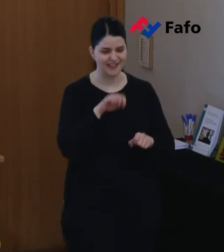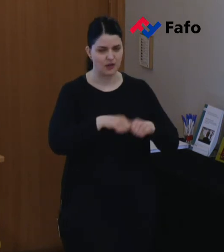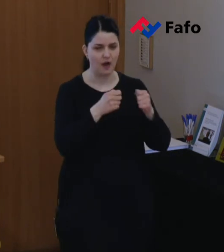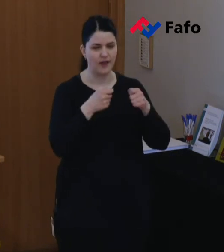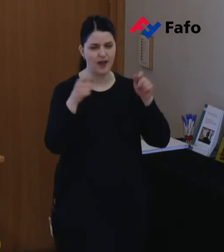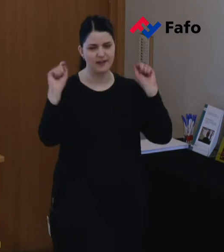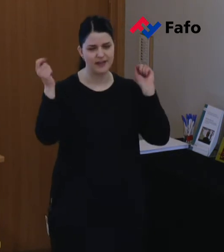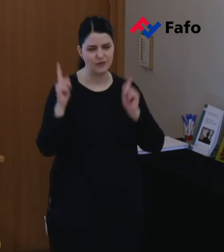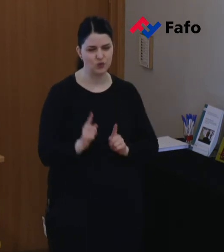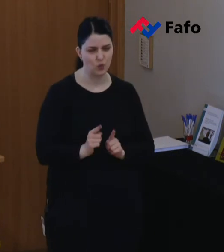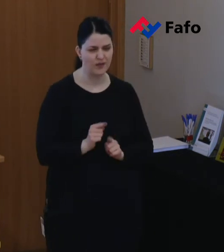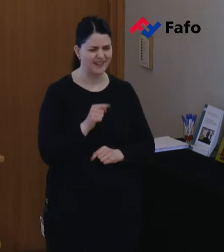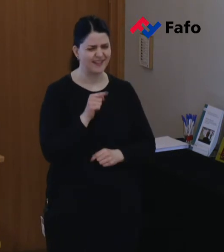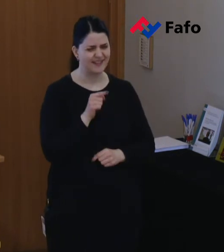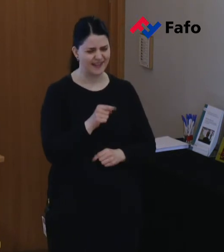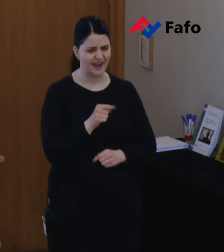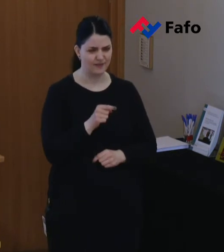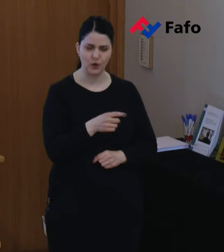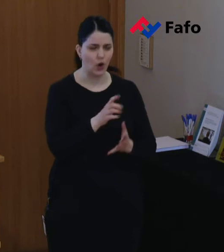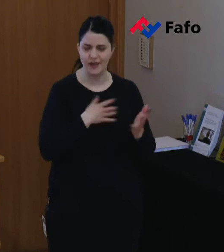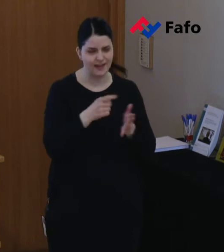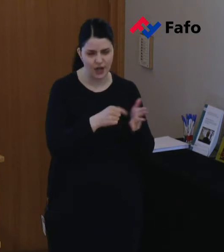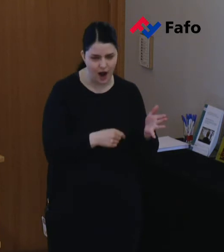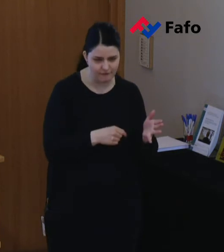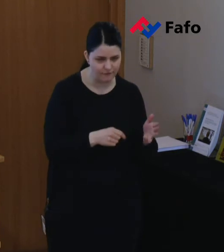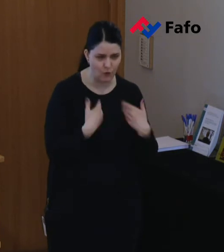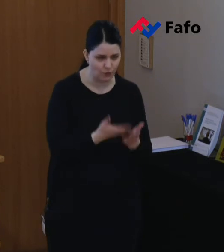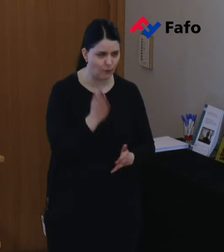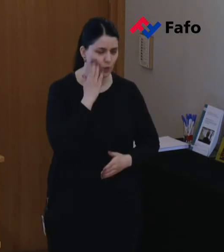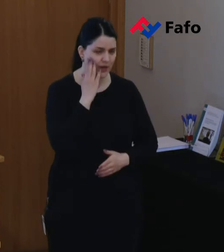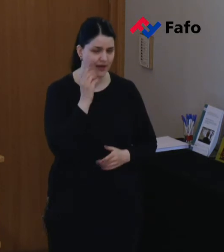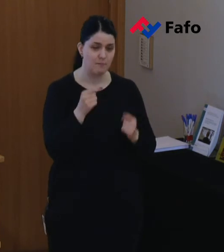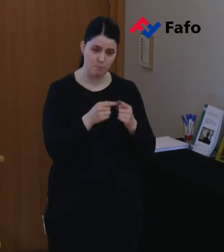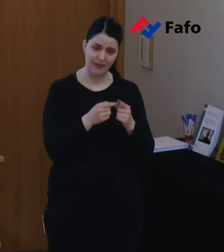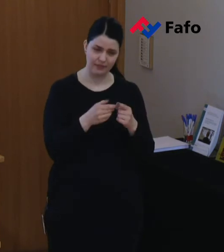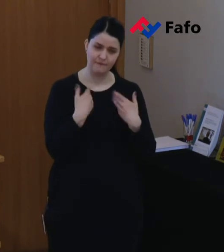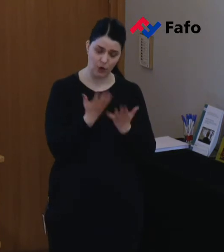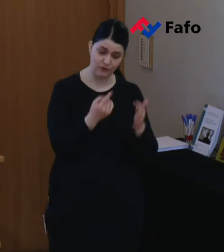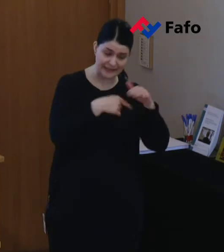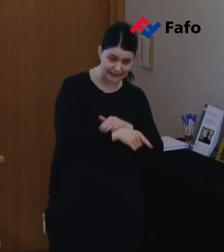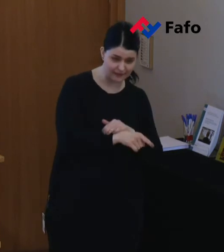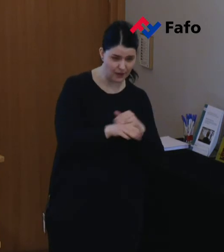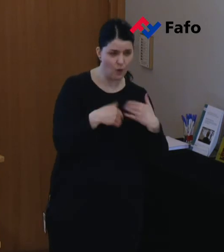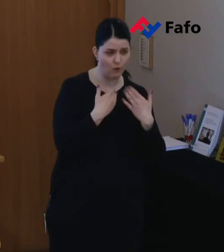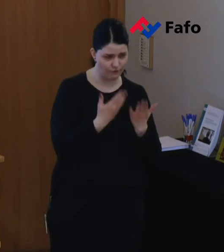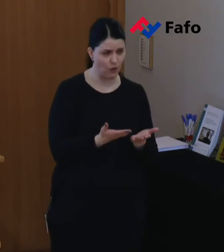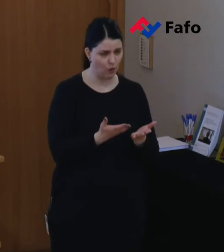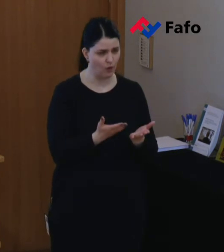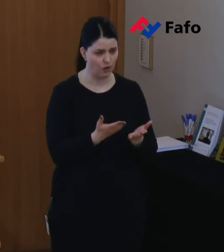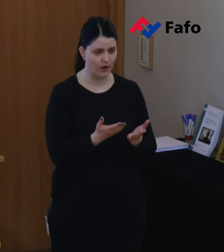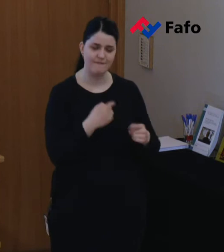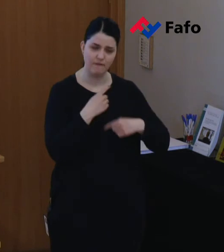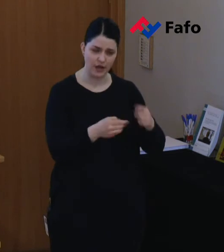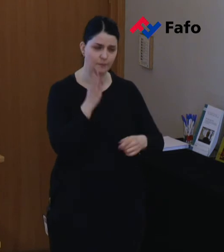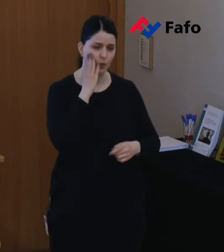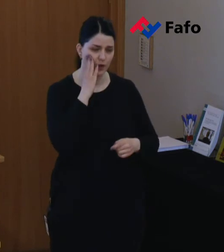altså det ingen krav for at du skal tildeles bolig. Du på en måte kommer inn og får en varig